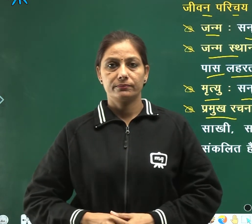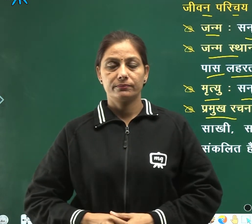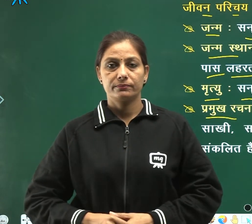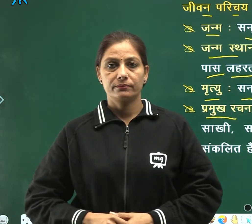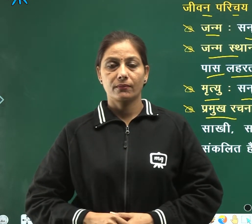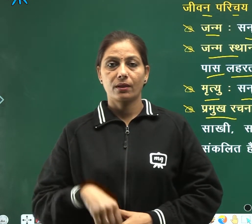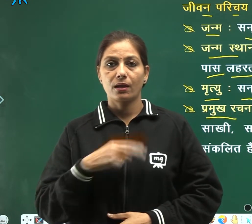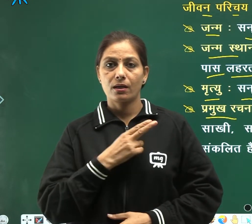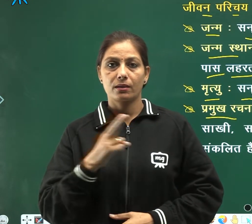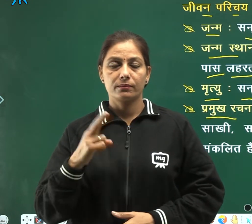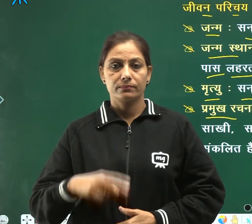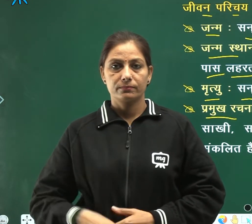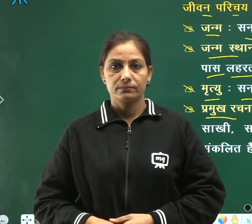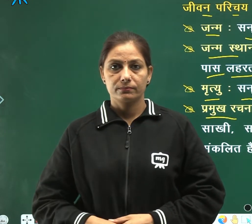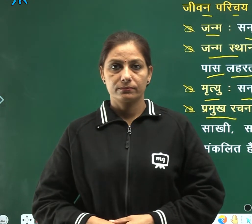बीजक है,